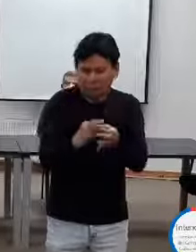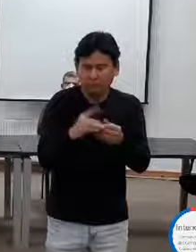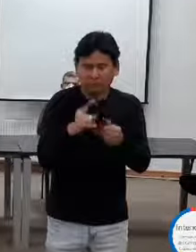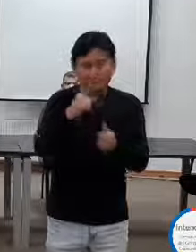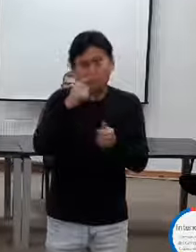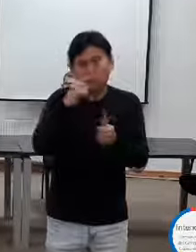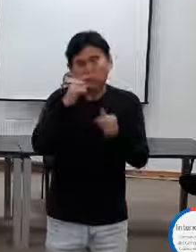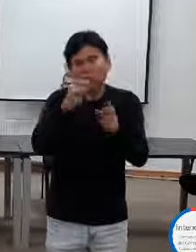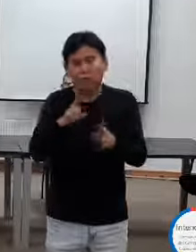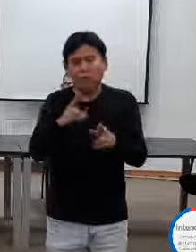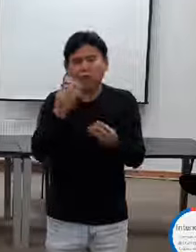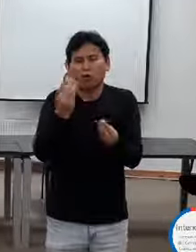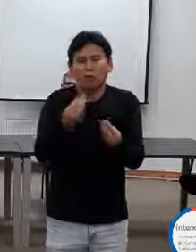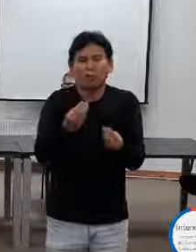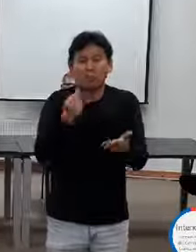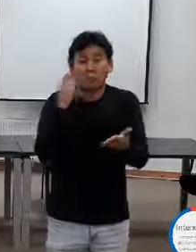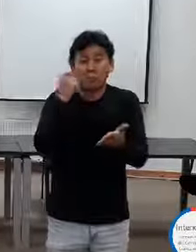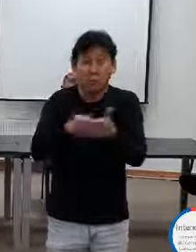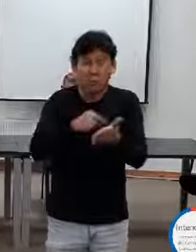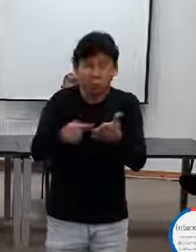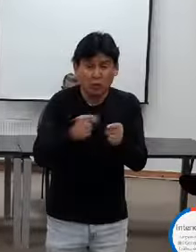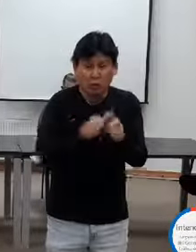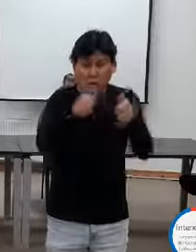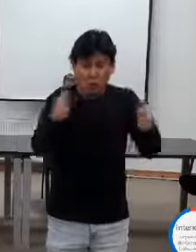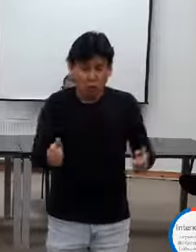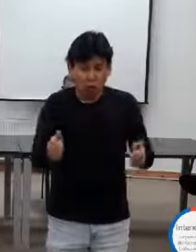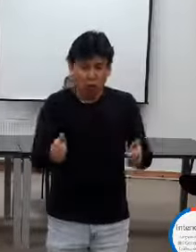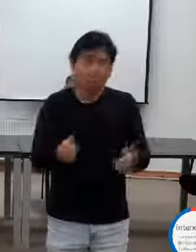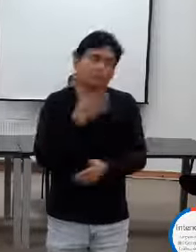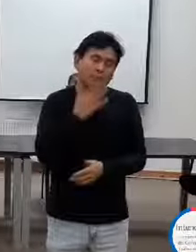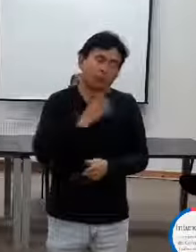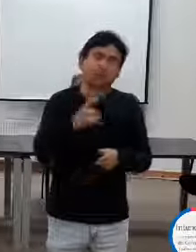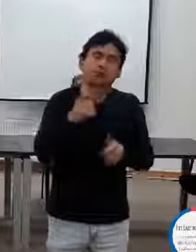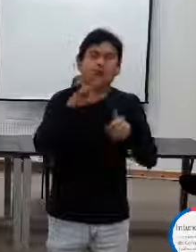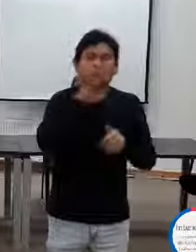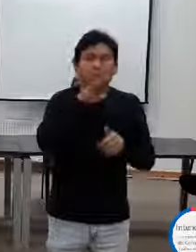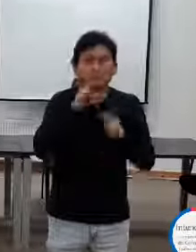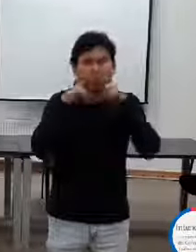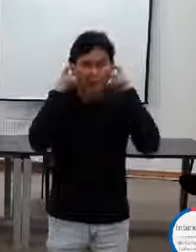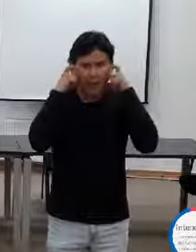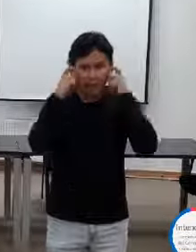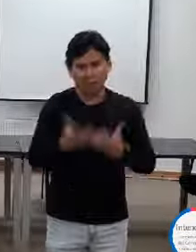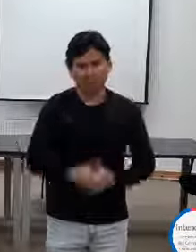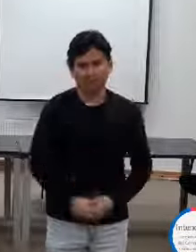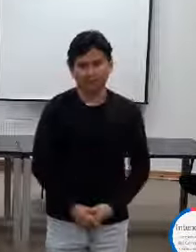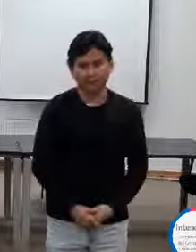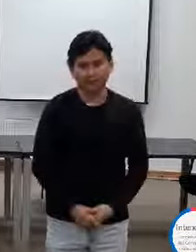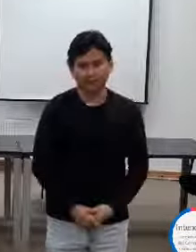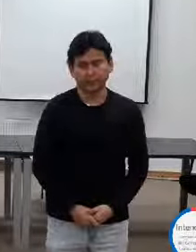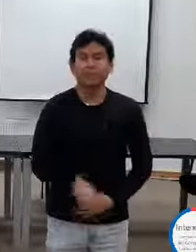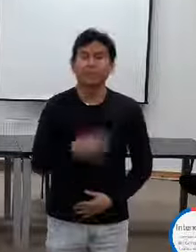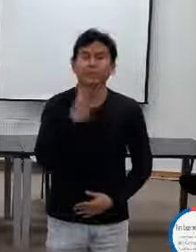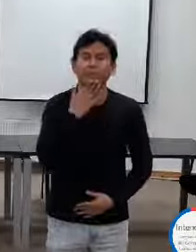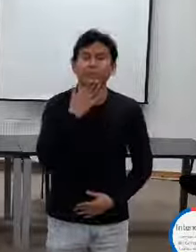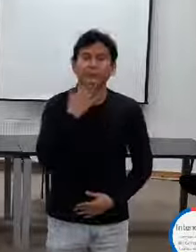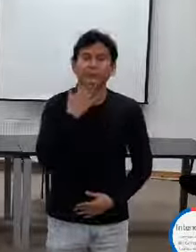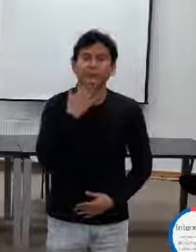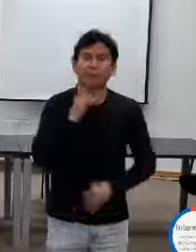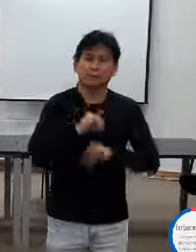condiciones de pagar una multa, por lo tanto, lo más fácil es usar mascarilla. Junto con ello también